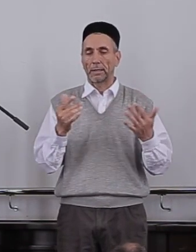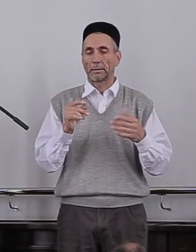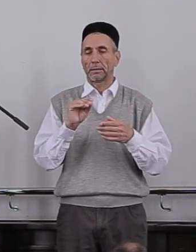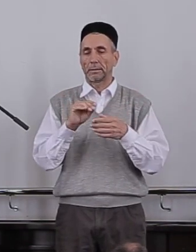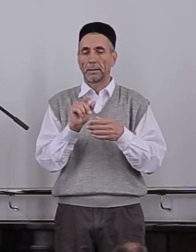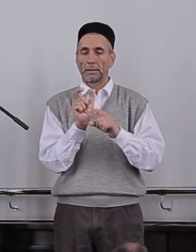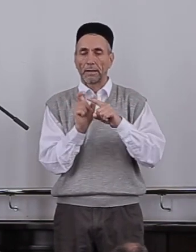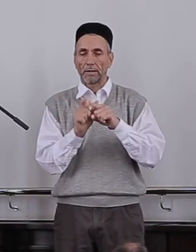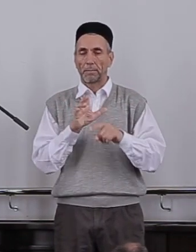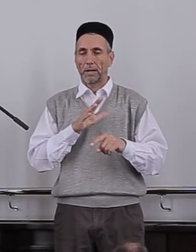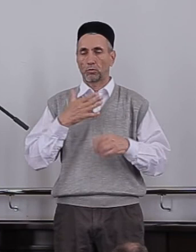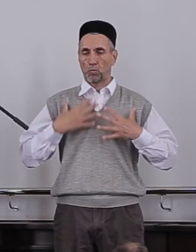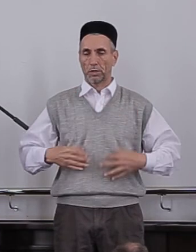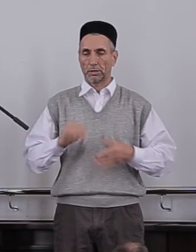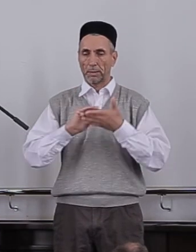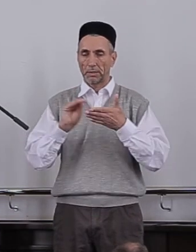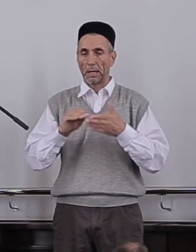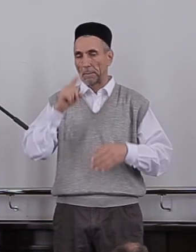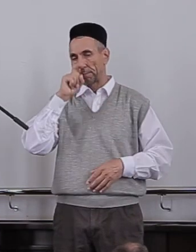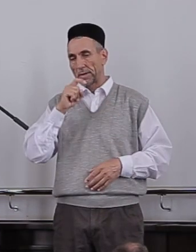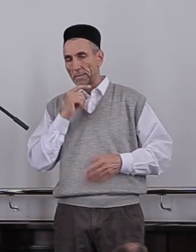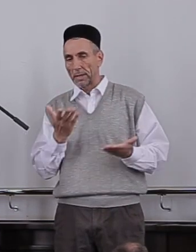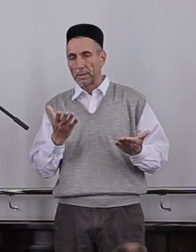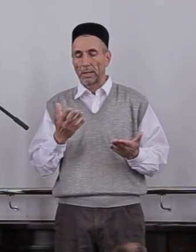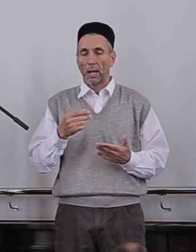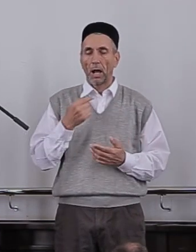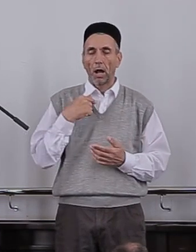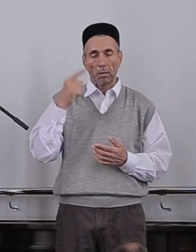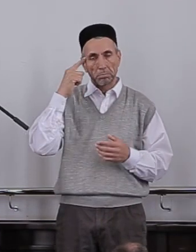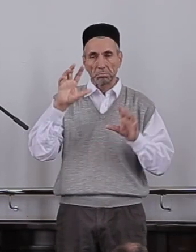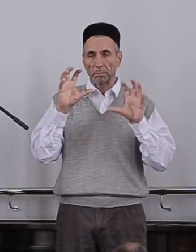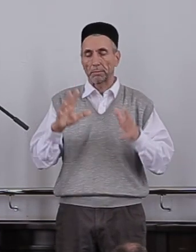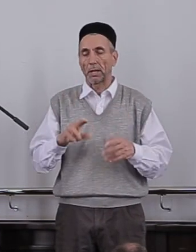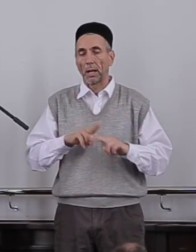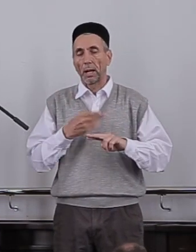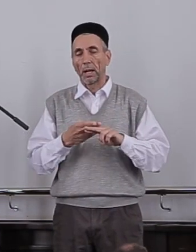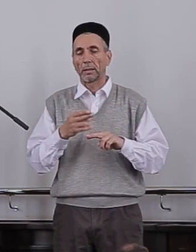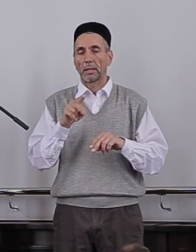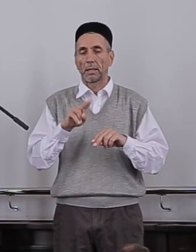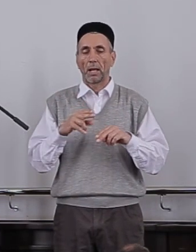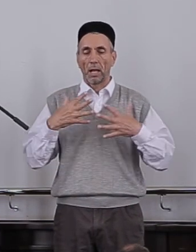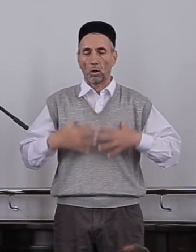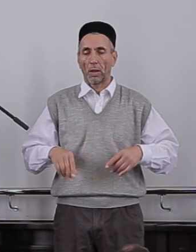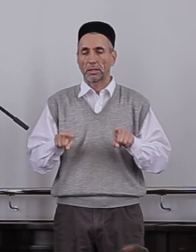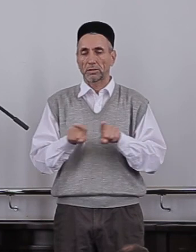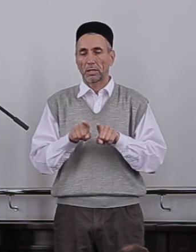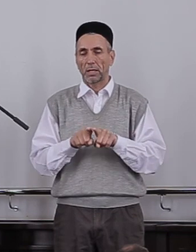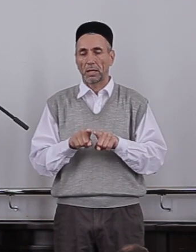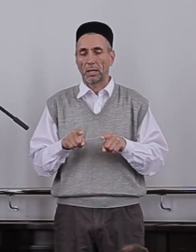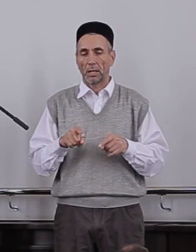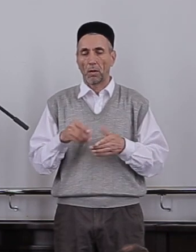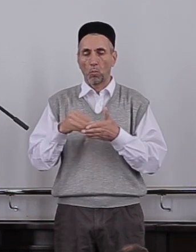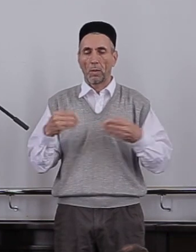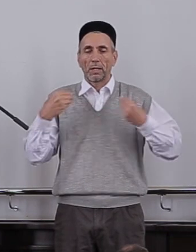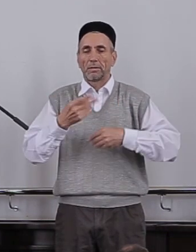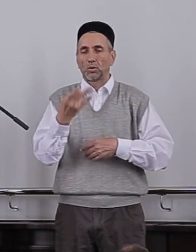bu da informasyon. Biz anlamıyoruz, kübümüz anlamıyor, ihtimal vermiyoruz. Ama öyle ki, üzerimizin kübümüzü